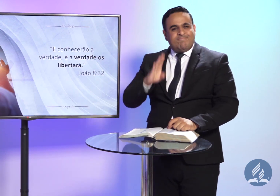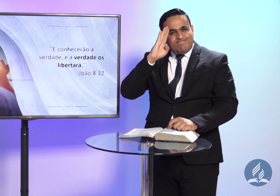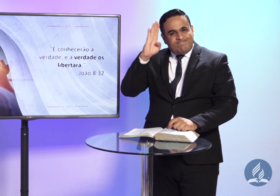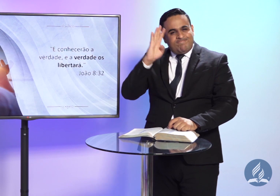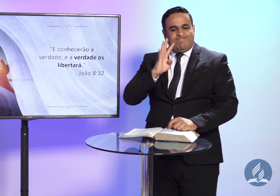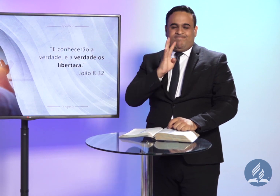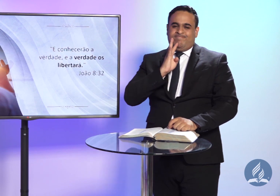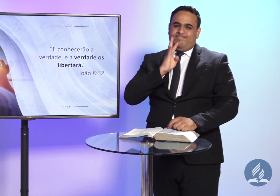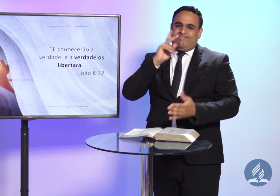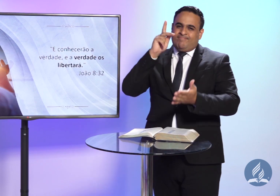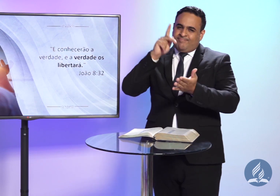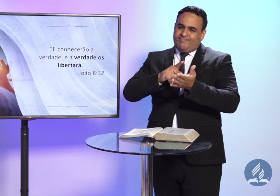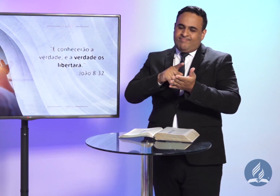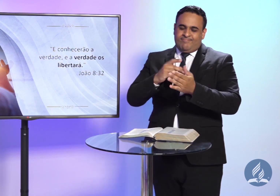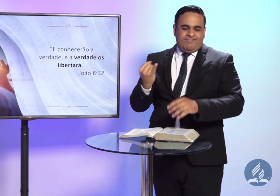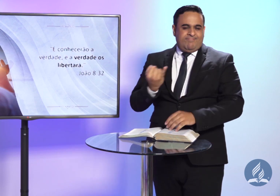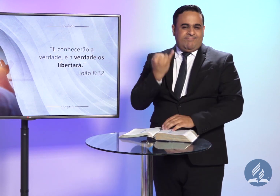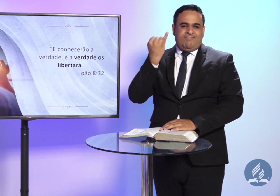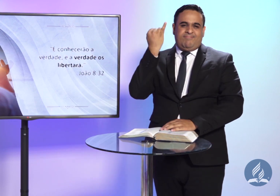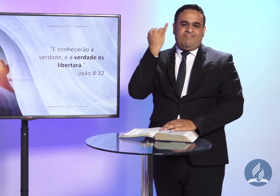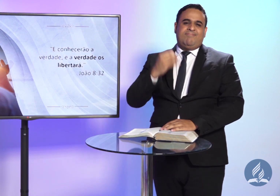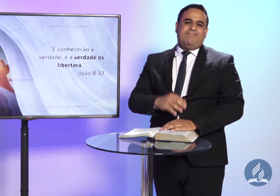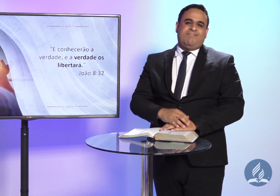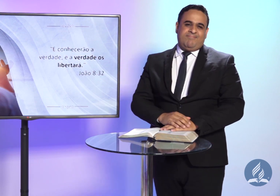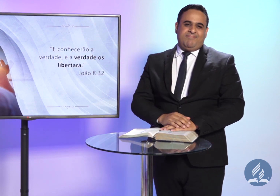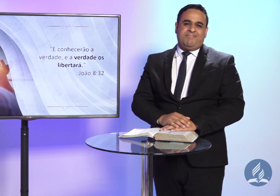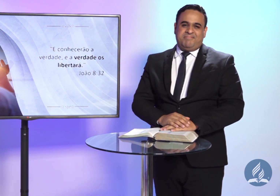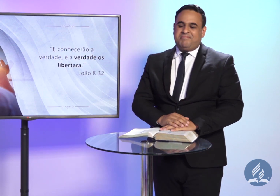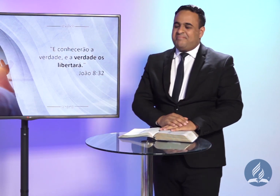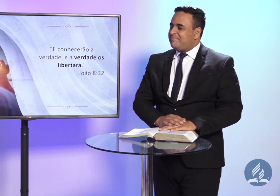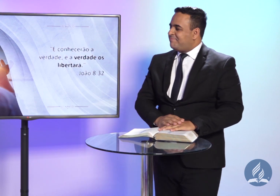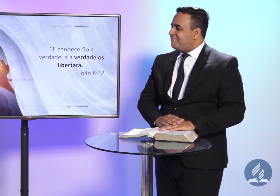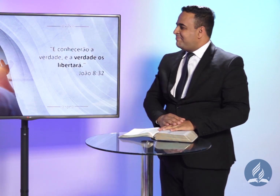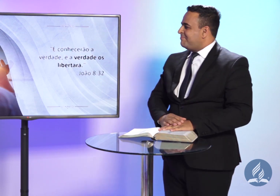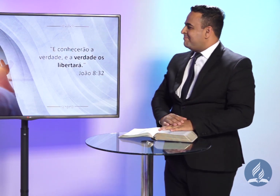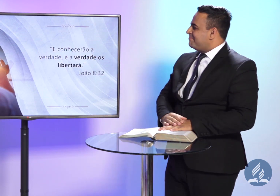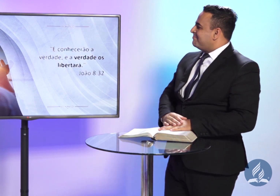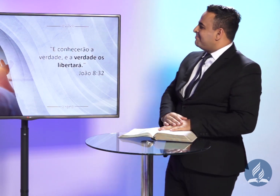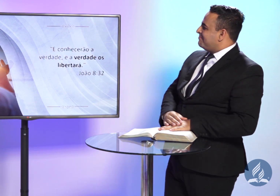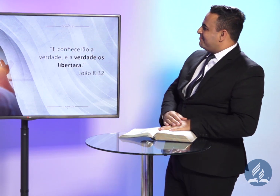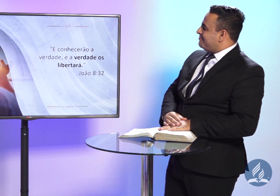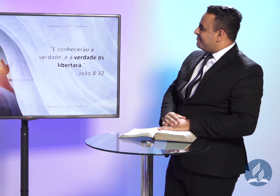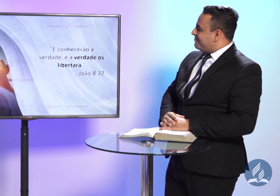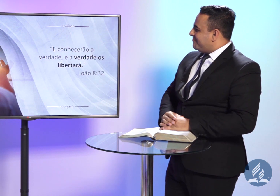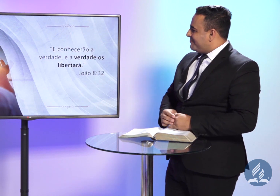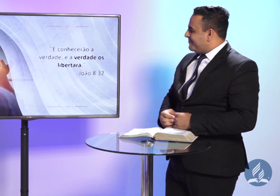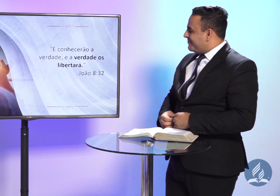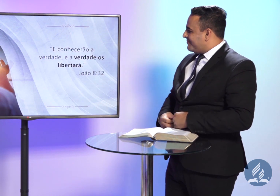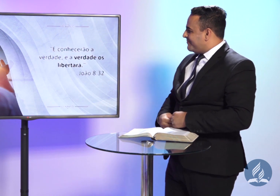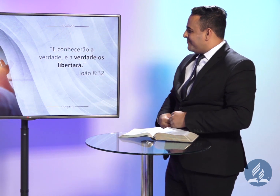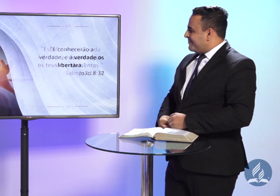o quanto Jesus está próximo de voltar e quão maravilhoso será a sua vinda, levando as pessoas para o céu.